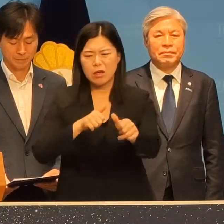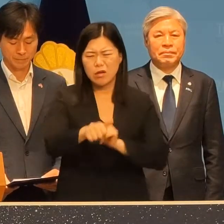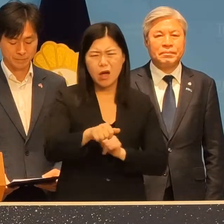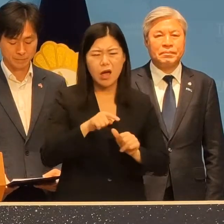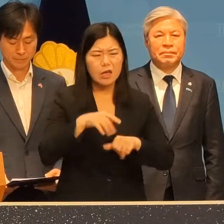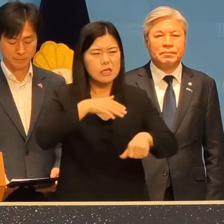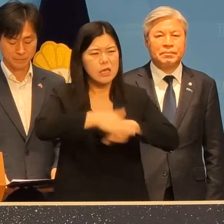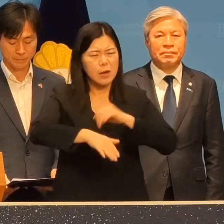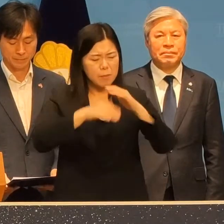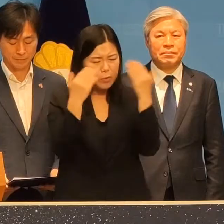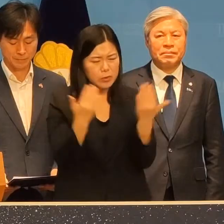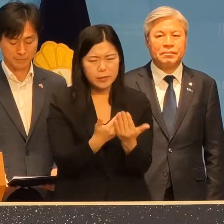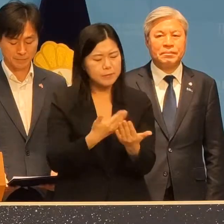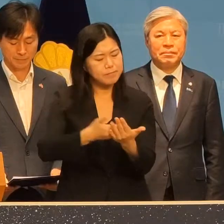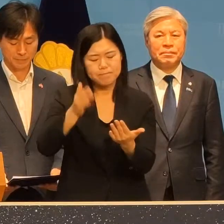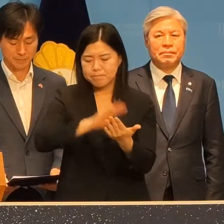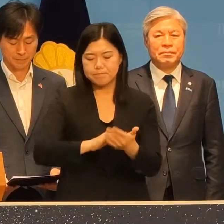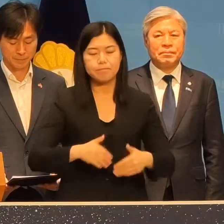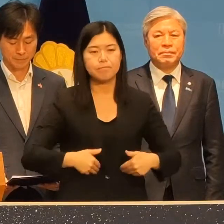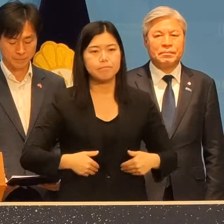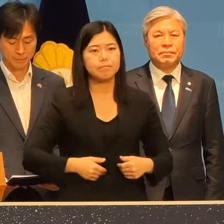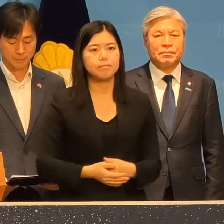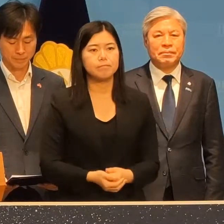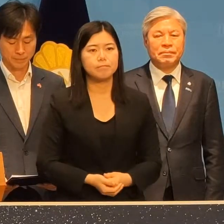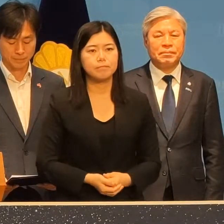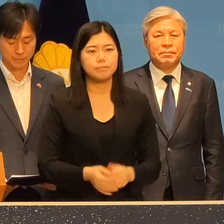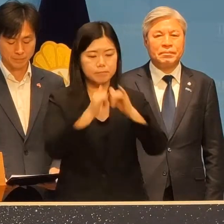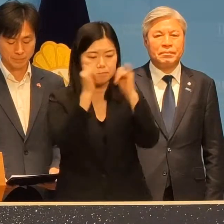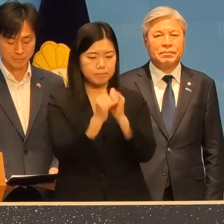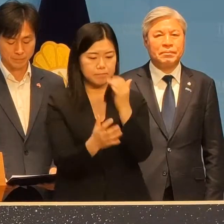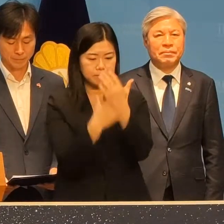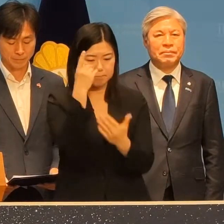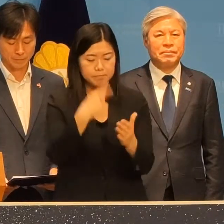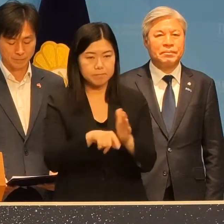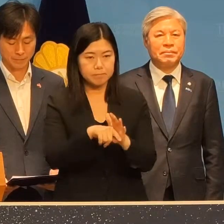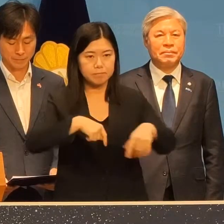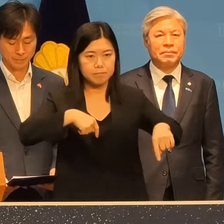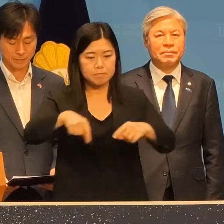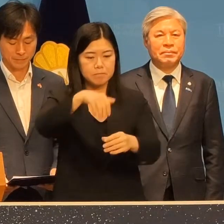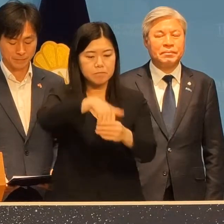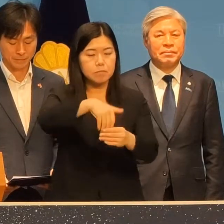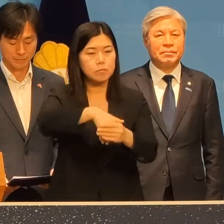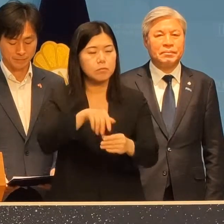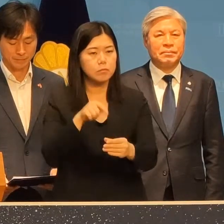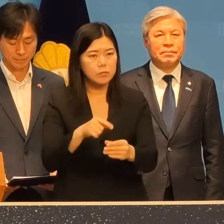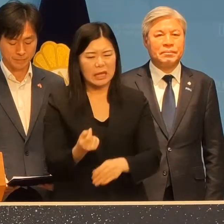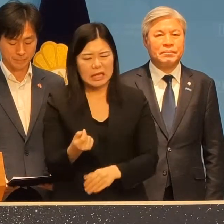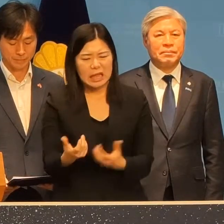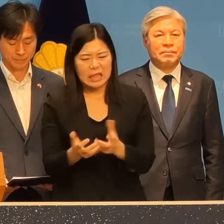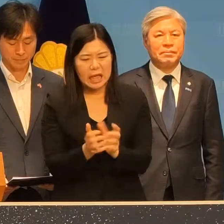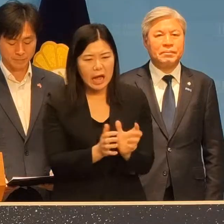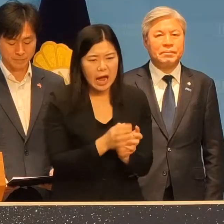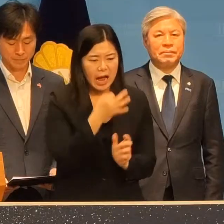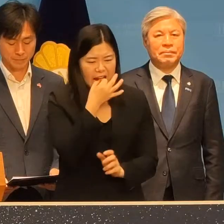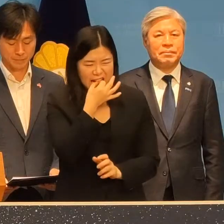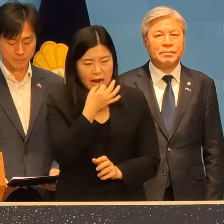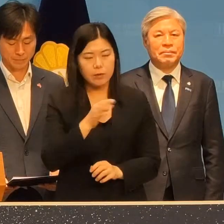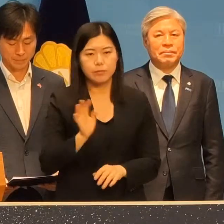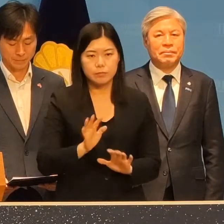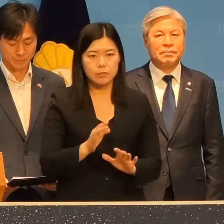근본적으로 개혁해내고자 합니다. 사회 통합을 위한 정치선거 제도는 소수정당의 당파적 이해